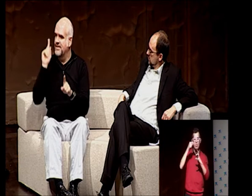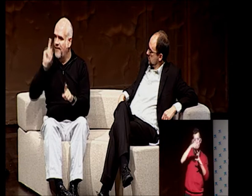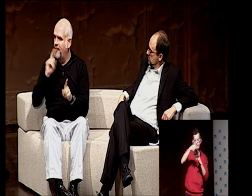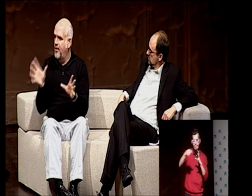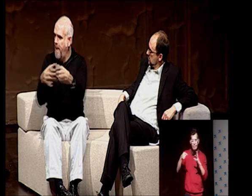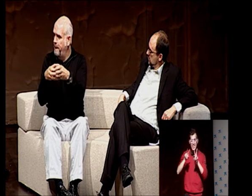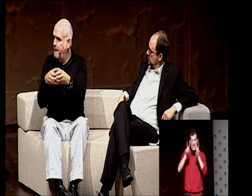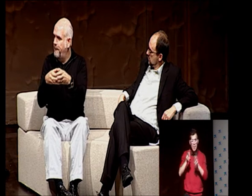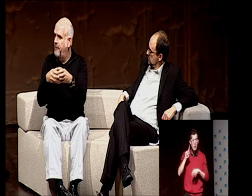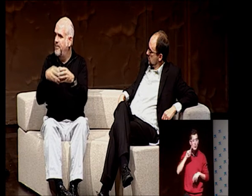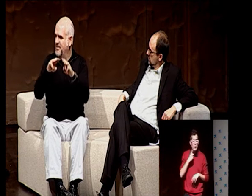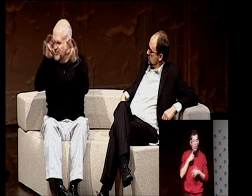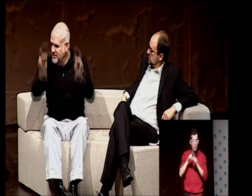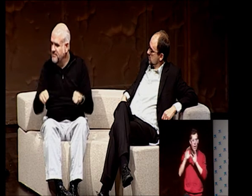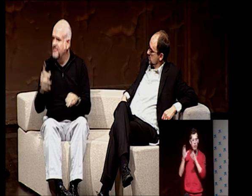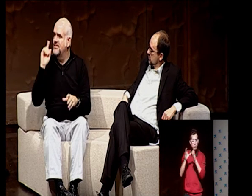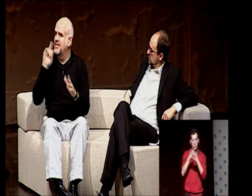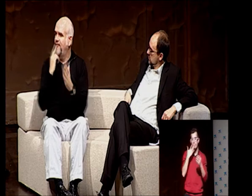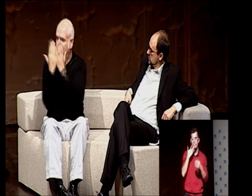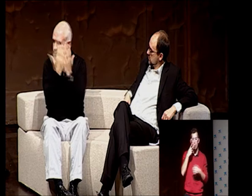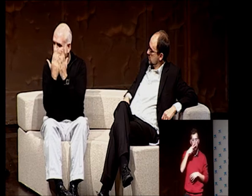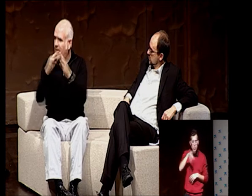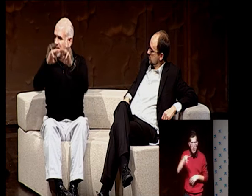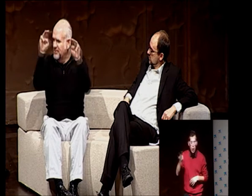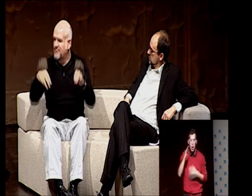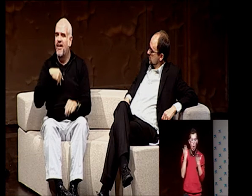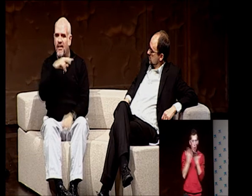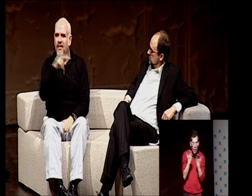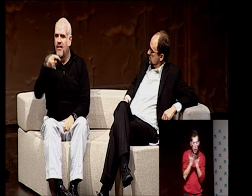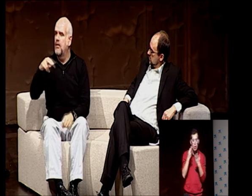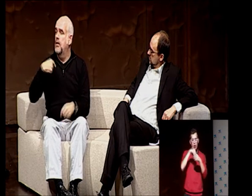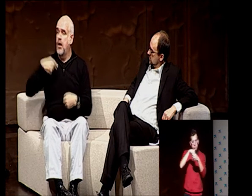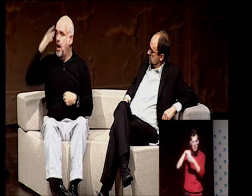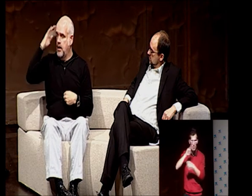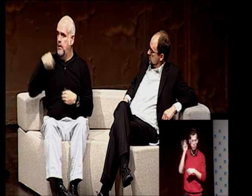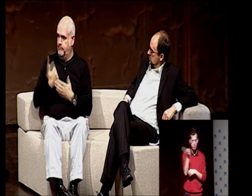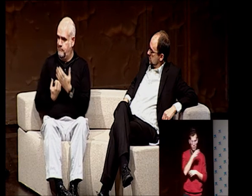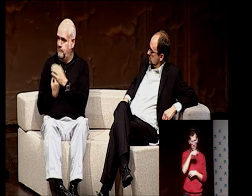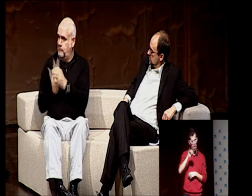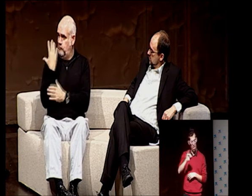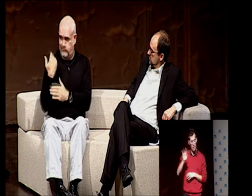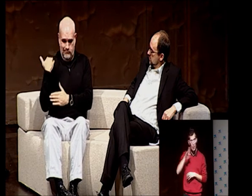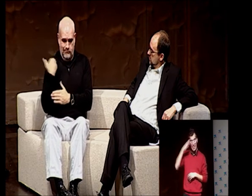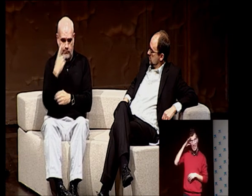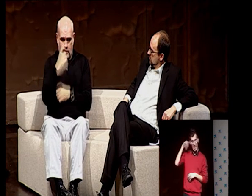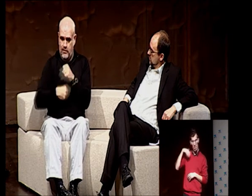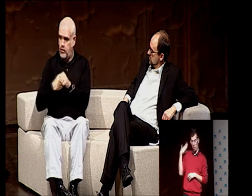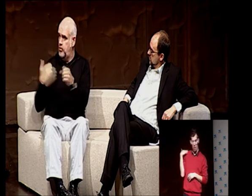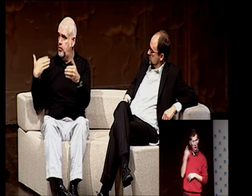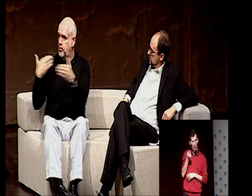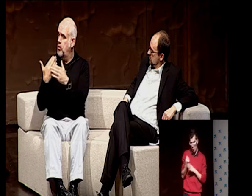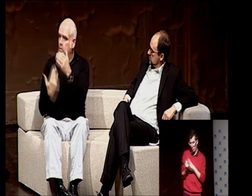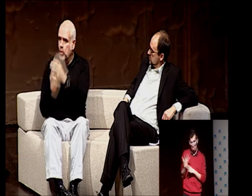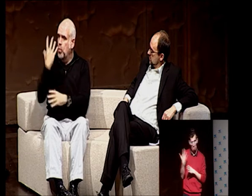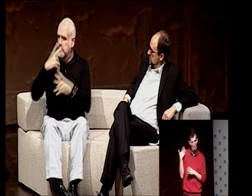en Irlanda yo no sé en otros sitios en otros lugares del mundo pero en Irlanda Es cierto que hay museos